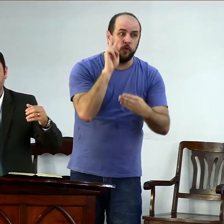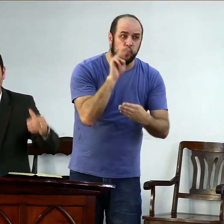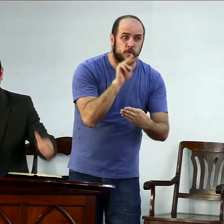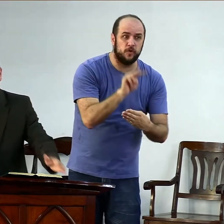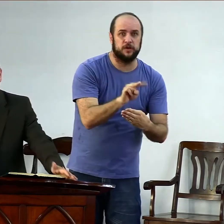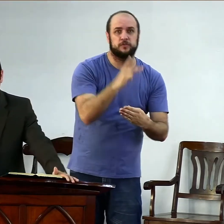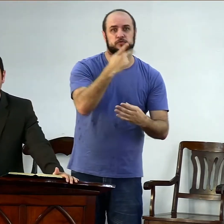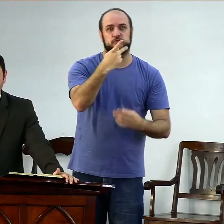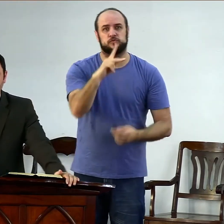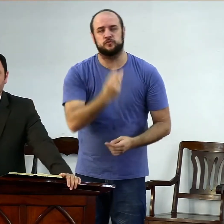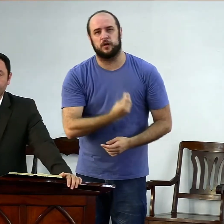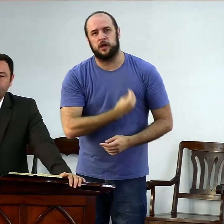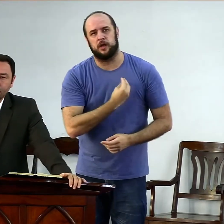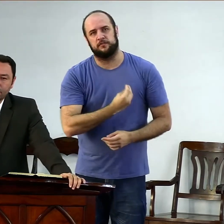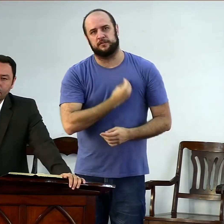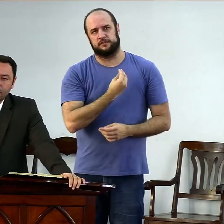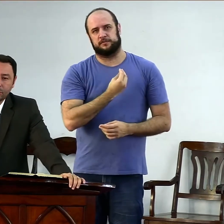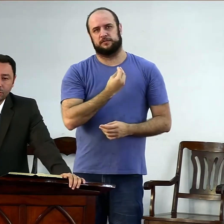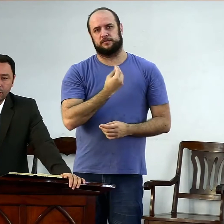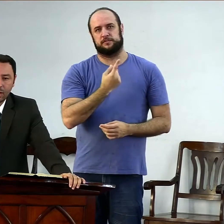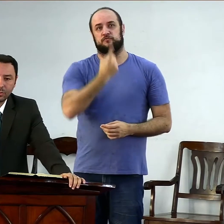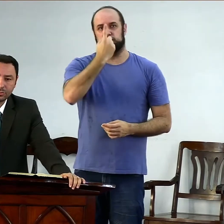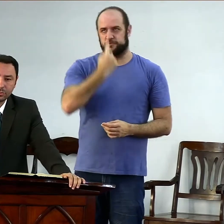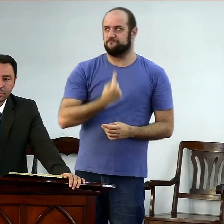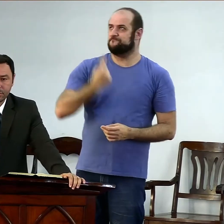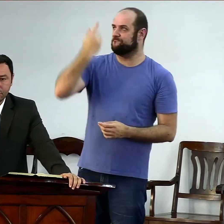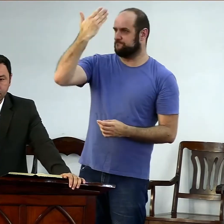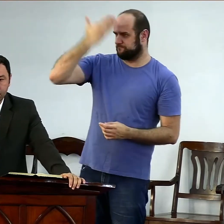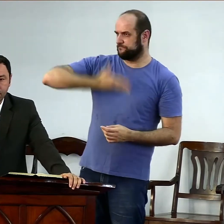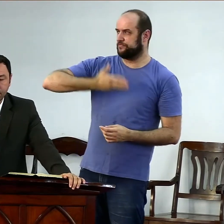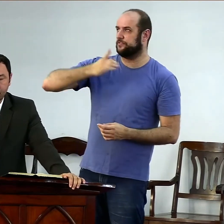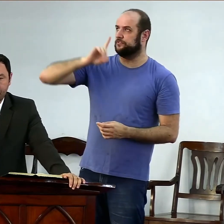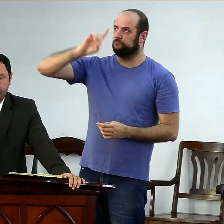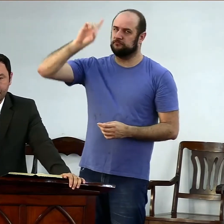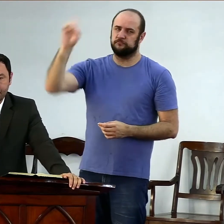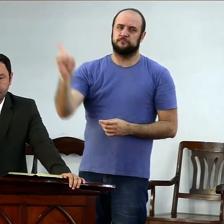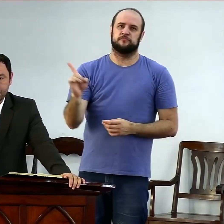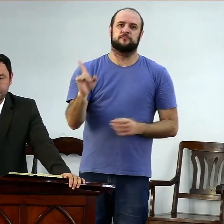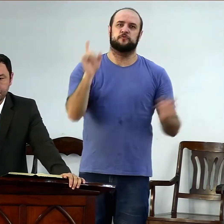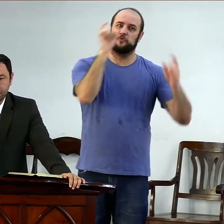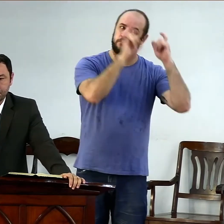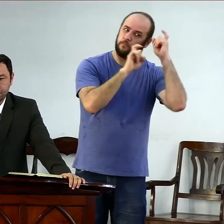providência que você precisa ter diante do caos que estamos vivendo.